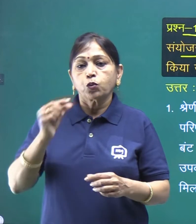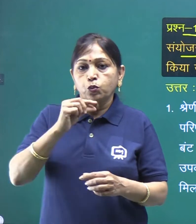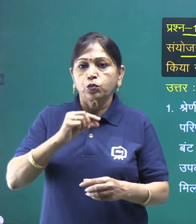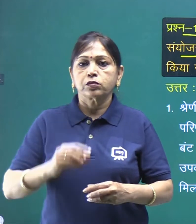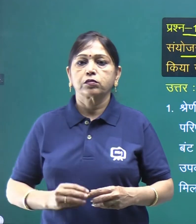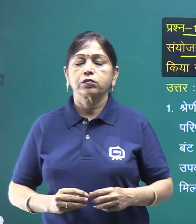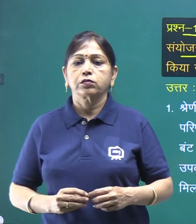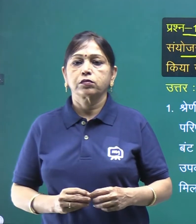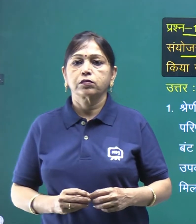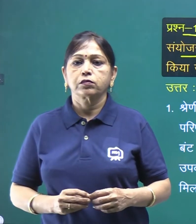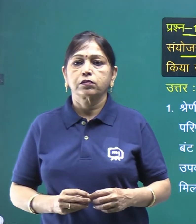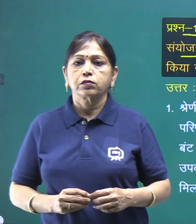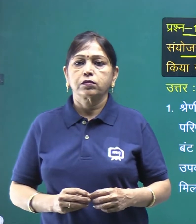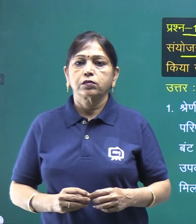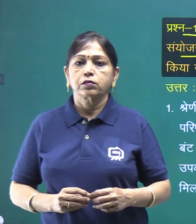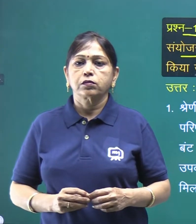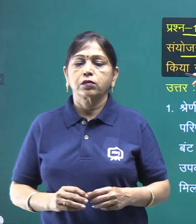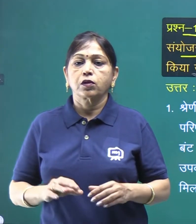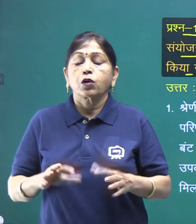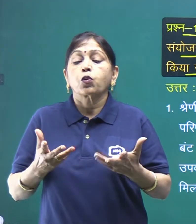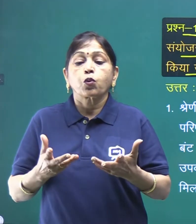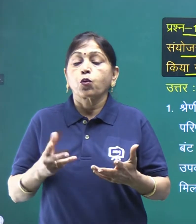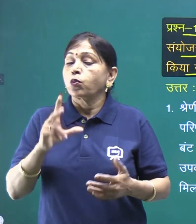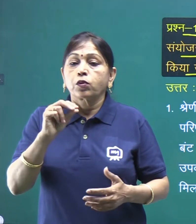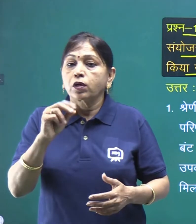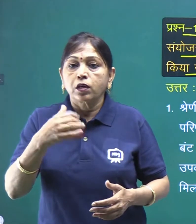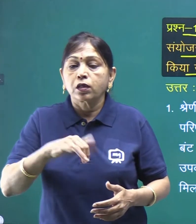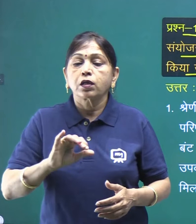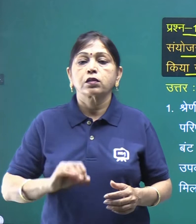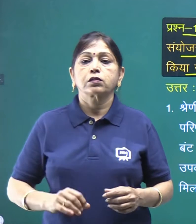उपयोग क्यों नहीं किया जाता है?